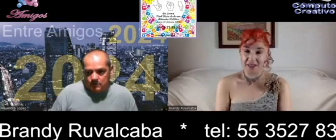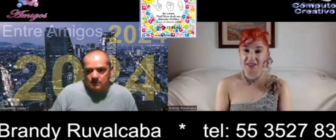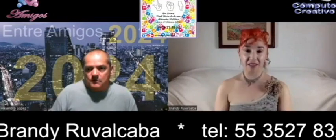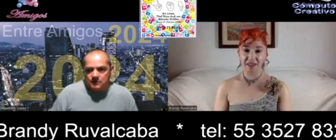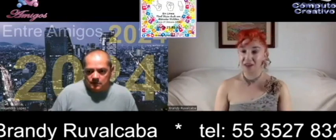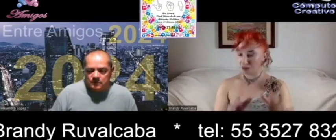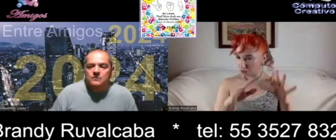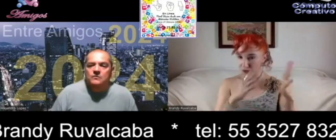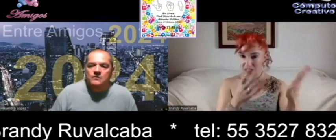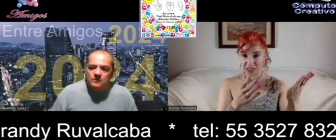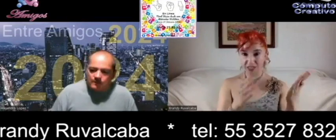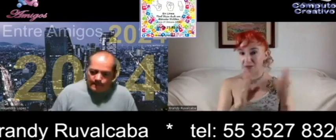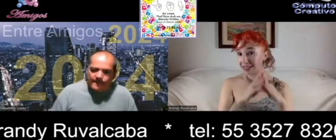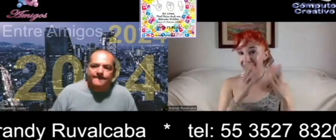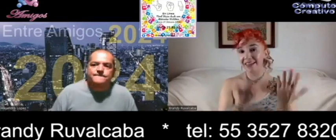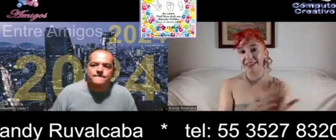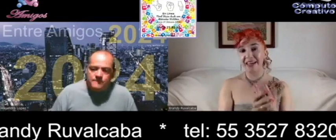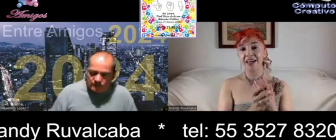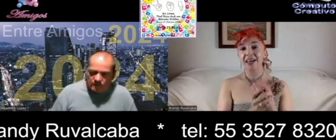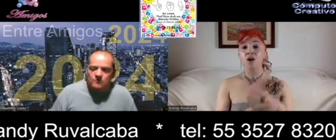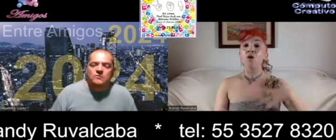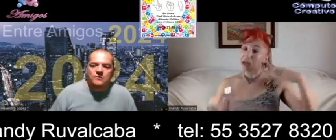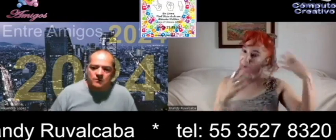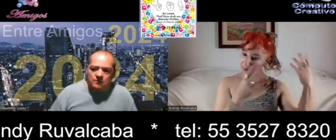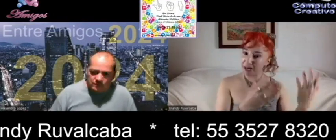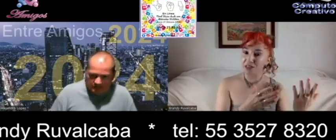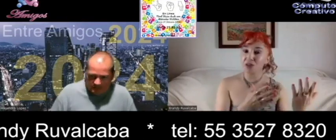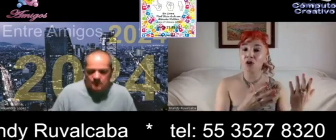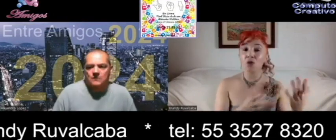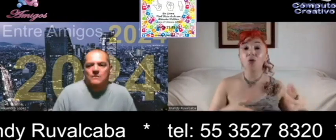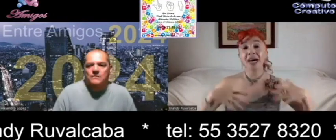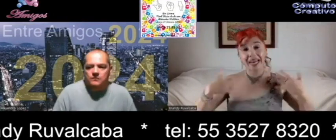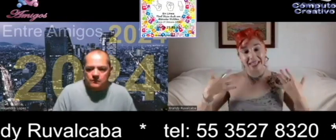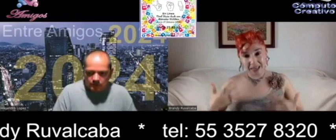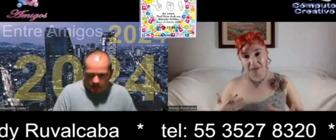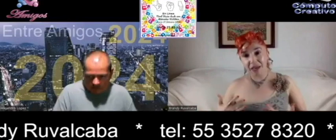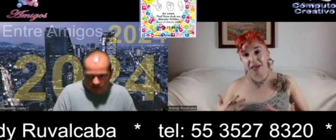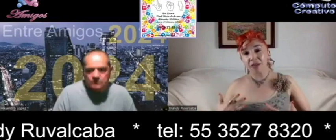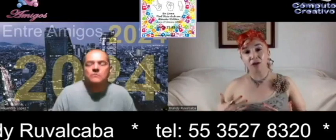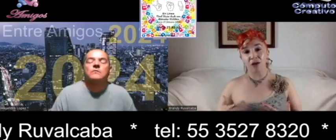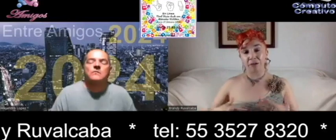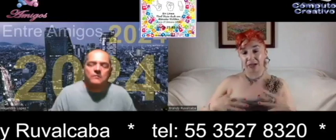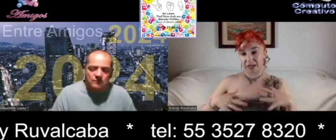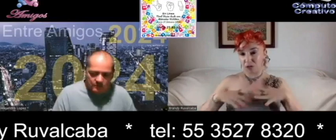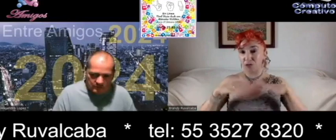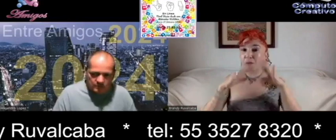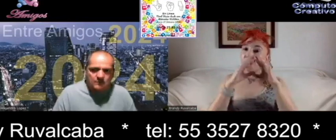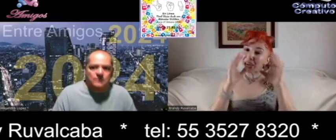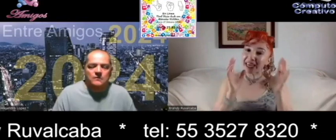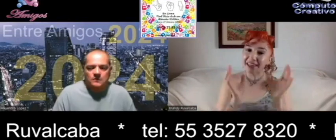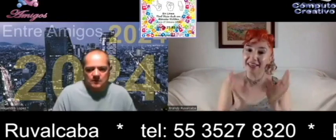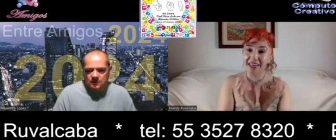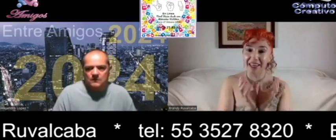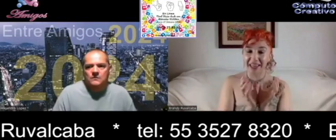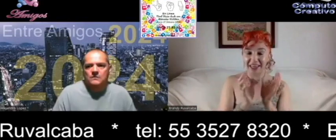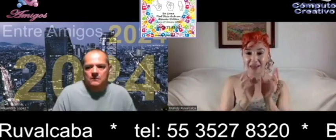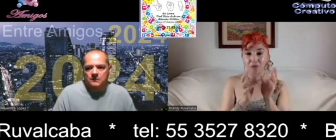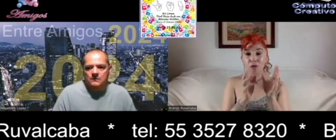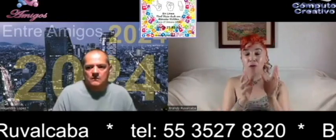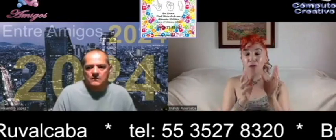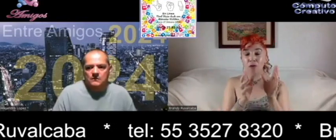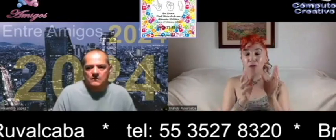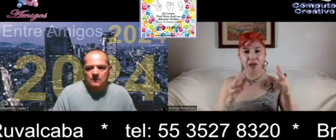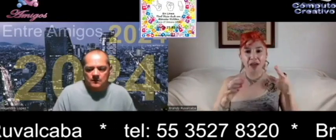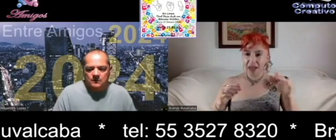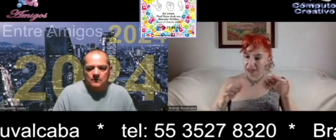totalmente. Tienes que tener, tú lo dijiste, una técnica, una preparación, un calentamiento para que tu cuerpo entre en el